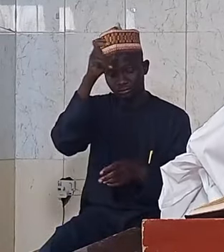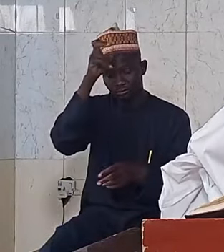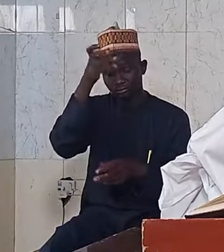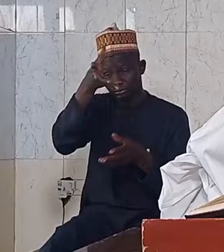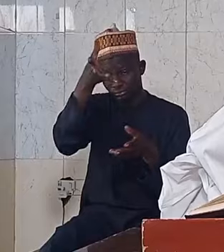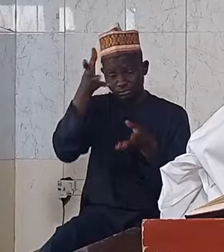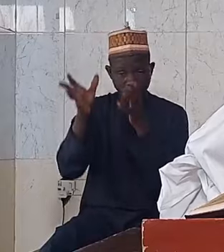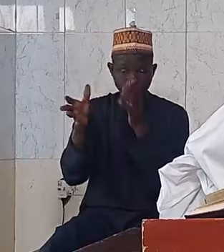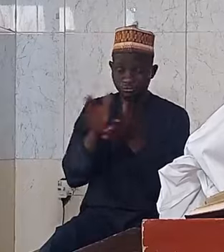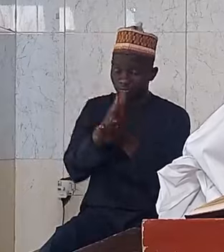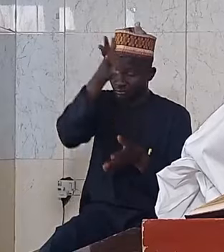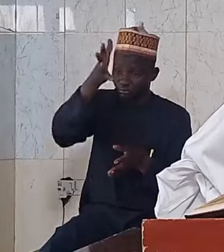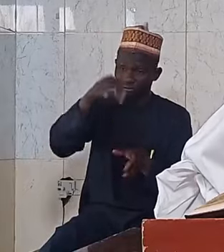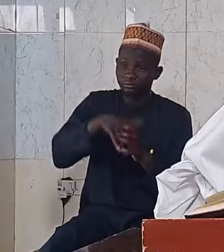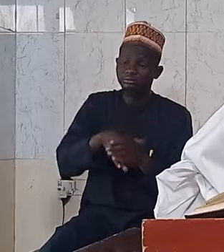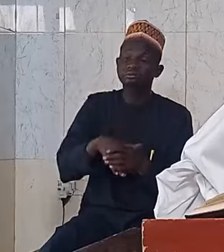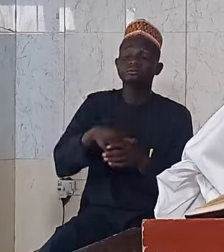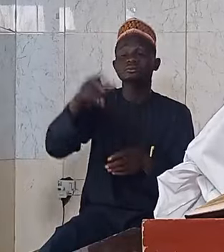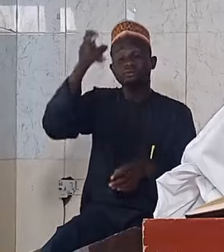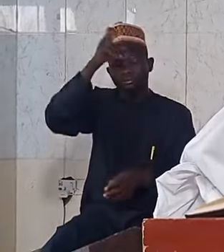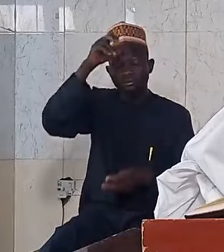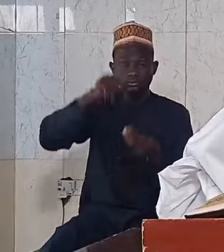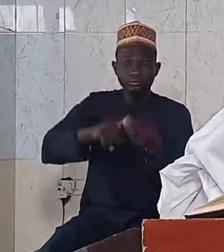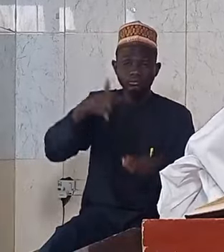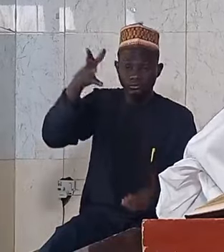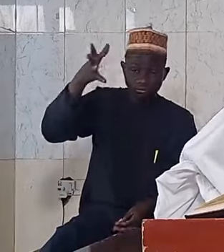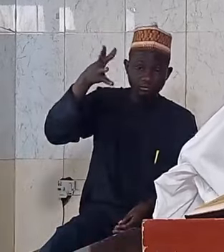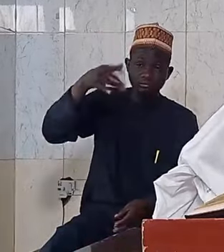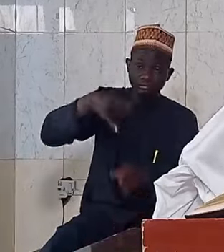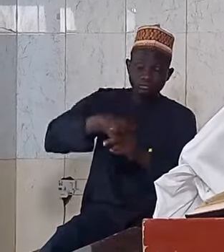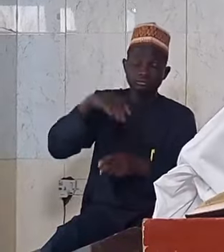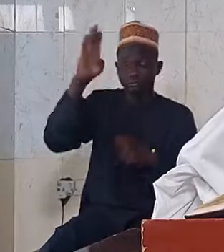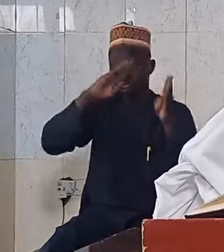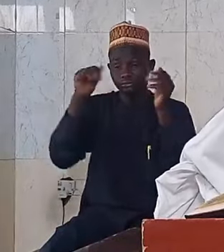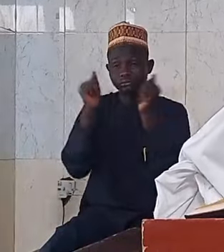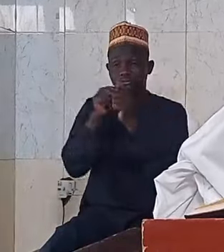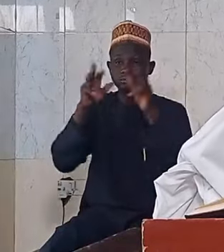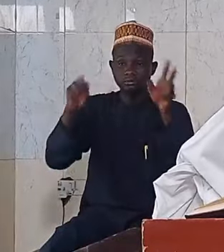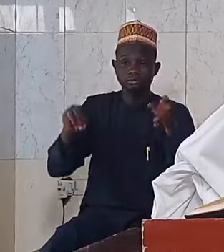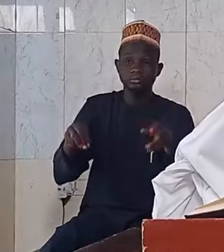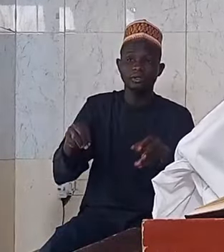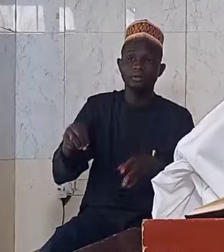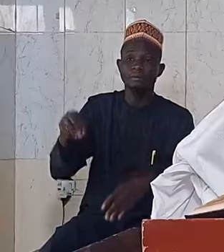shaydan ko to shaydan din da kafirai suke yaki